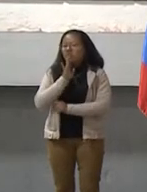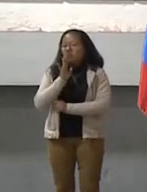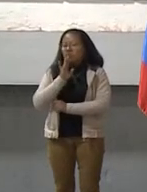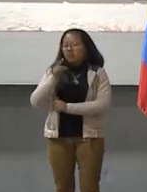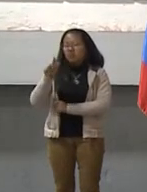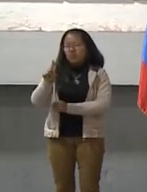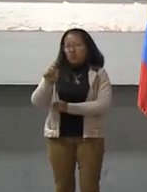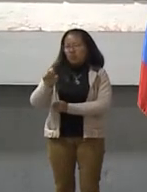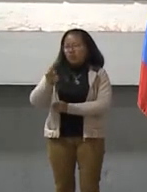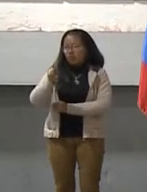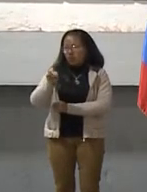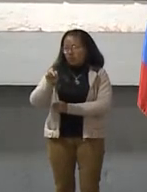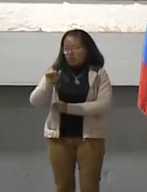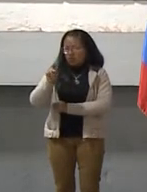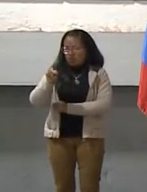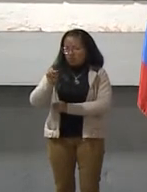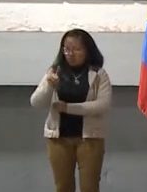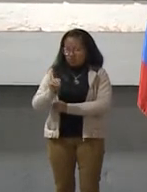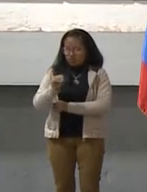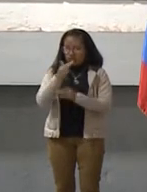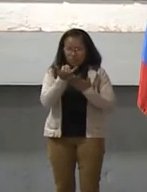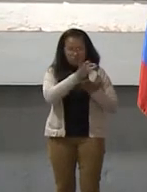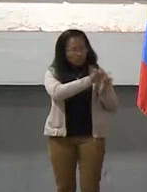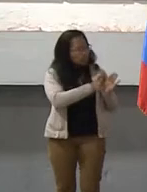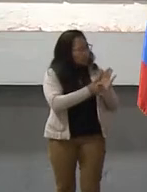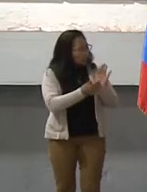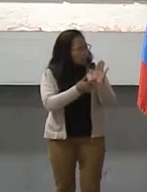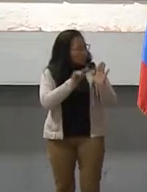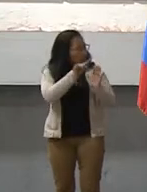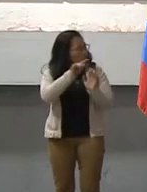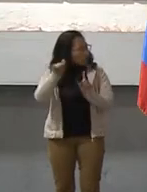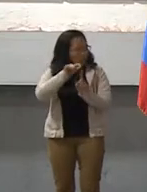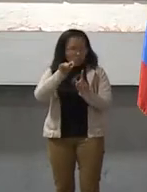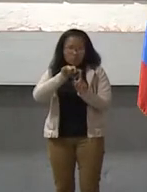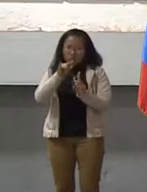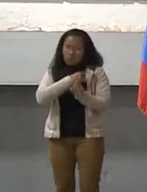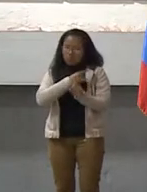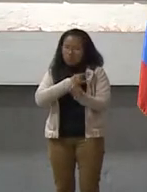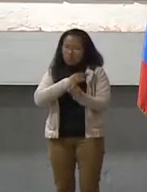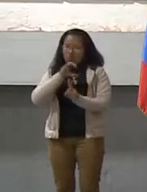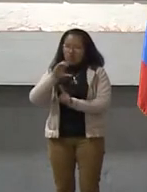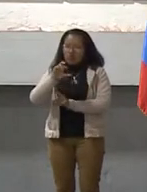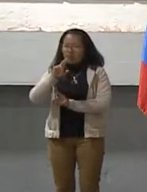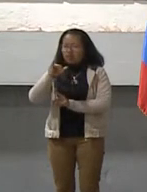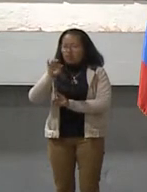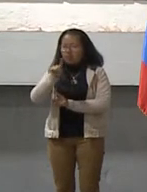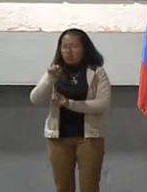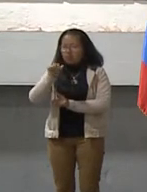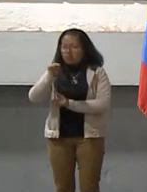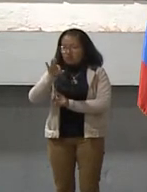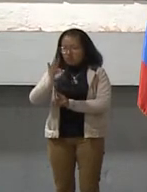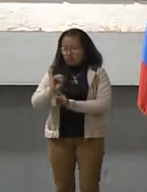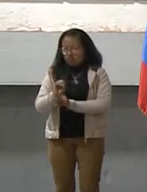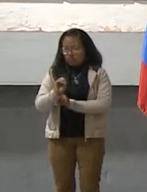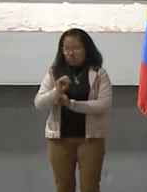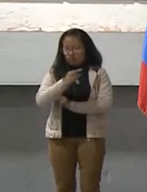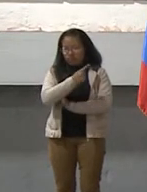se dirigirá a ustedes el subdirector de bienestar universitario profesor crisanto gómez ráquira